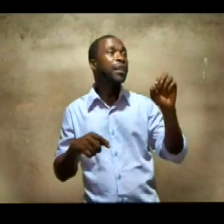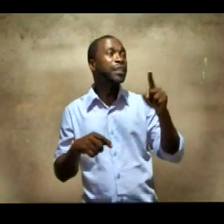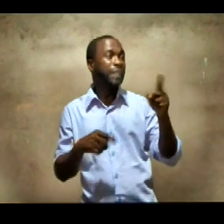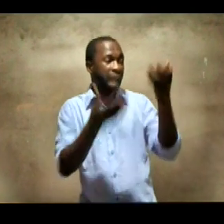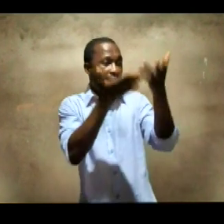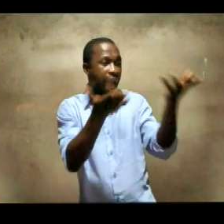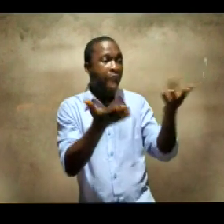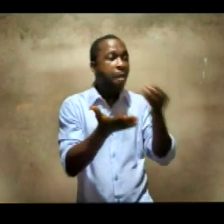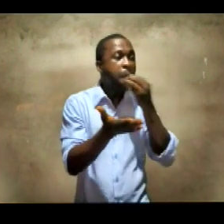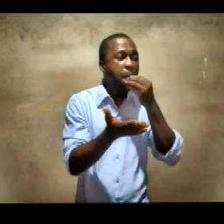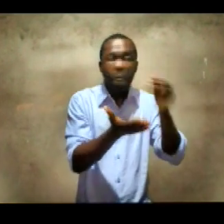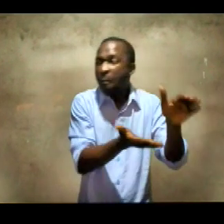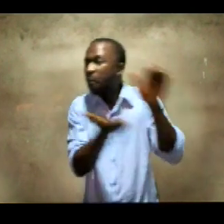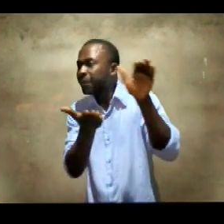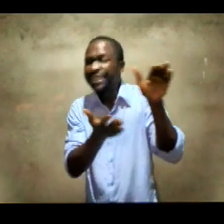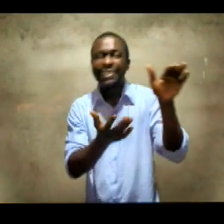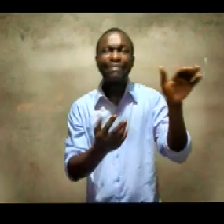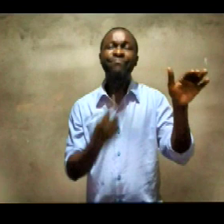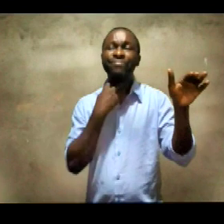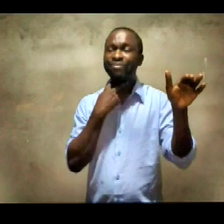et distribuer l'aide humanitaire.